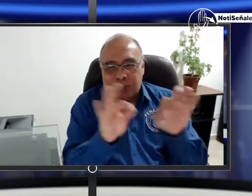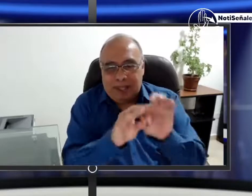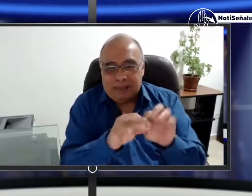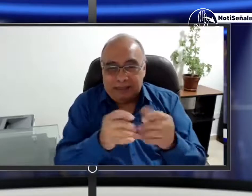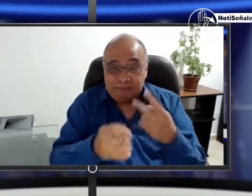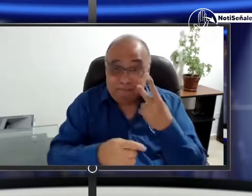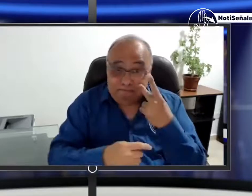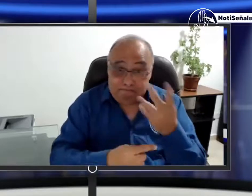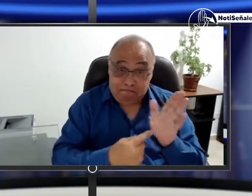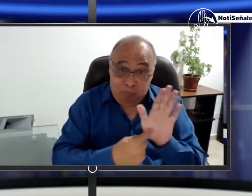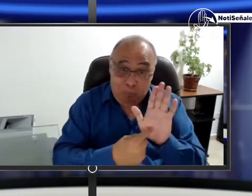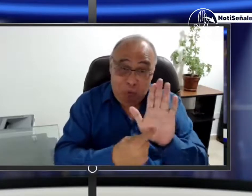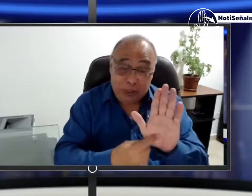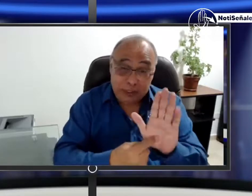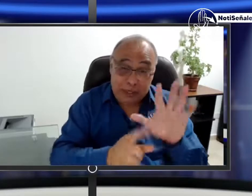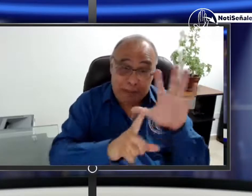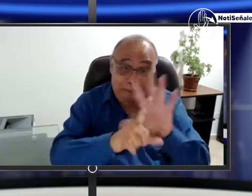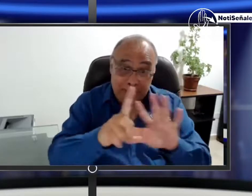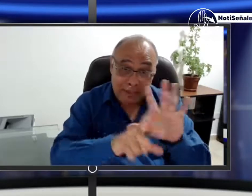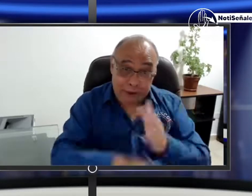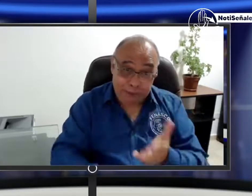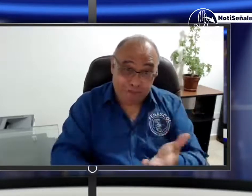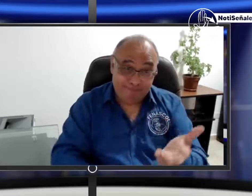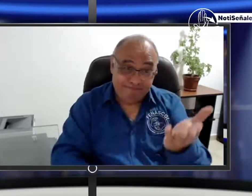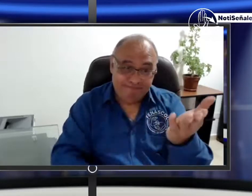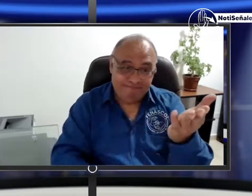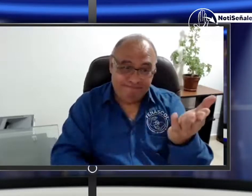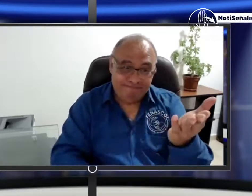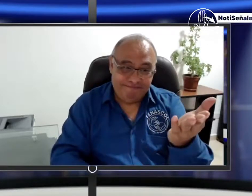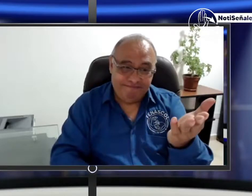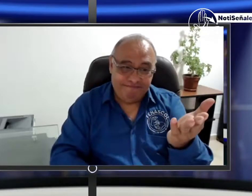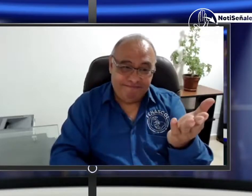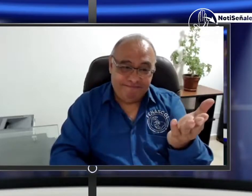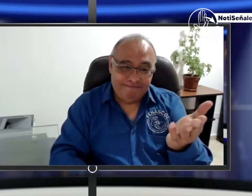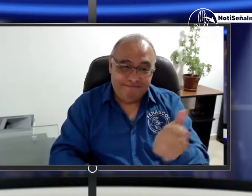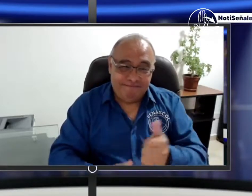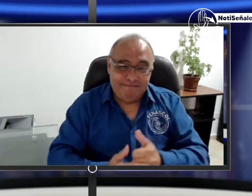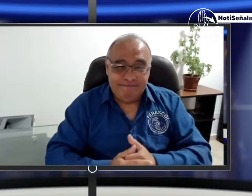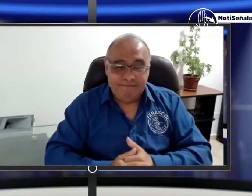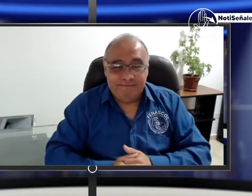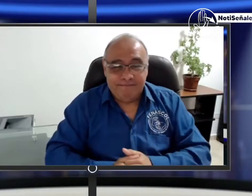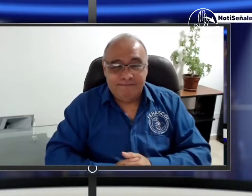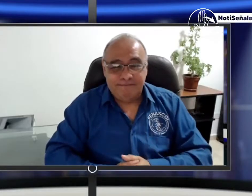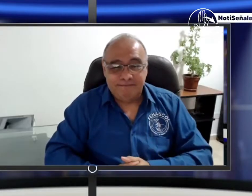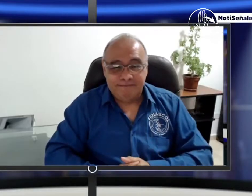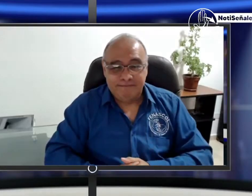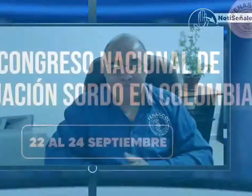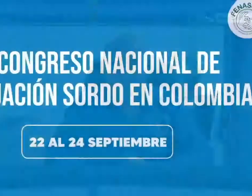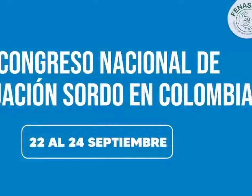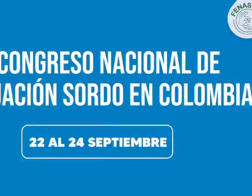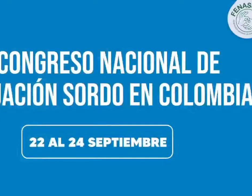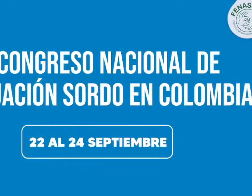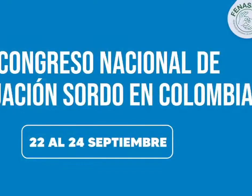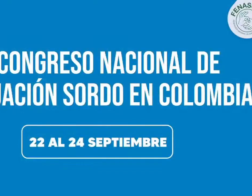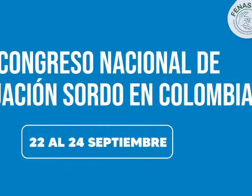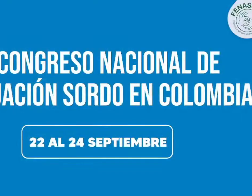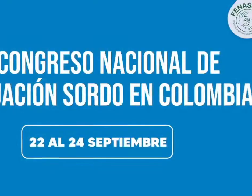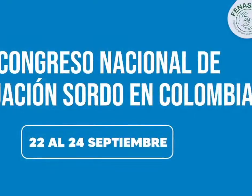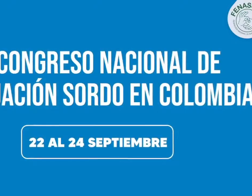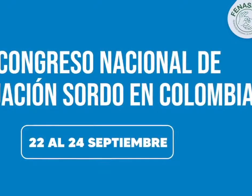jóvenes para poder recoger un insumo un manifiesto adelante con el vídeo